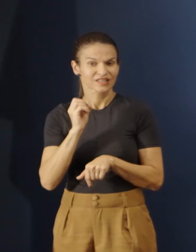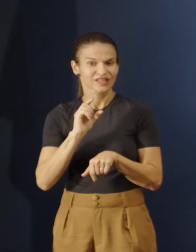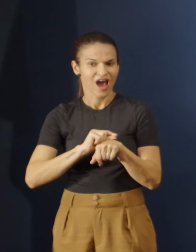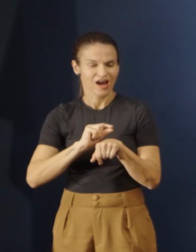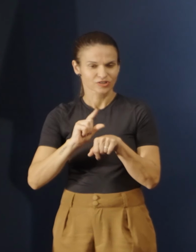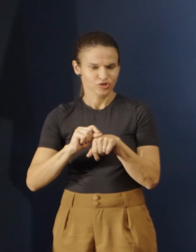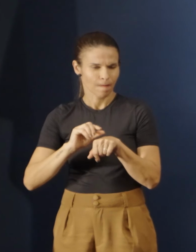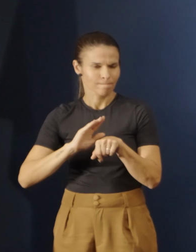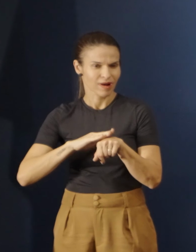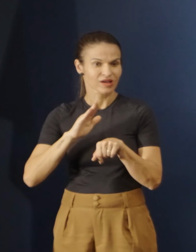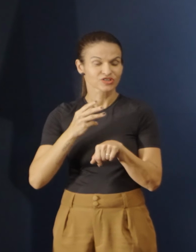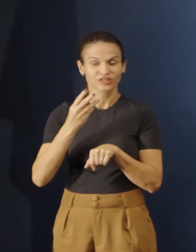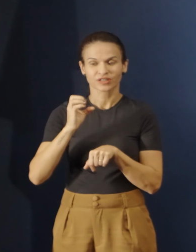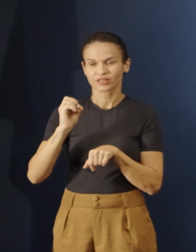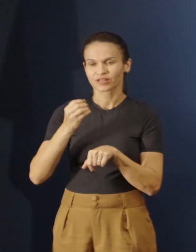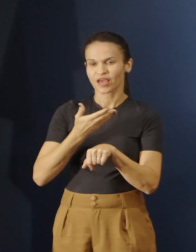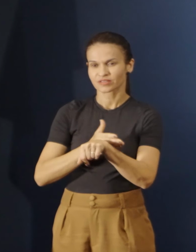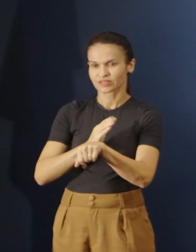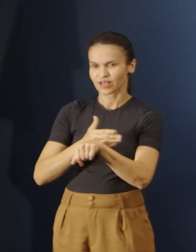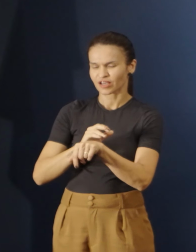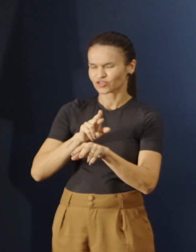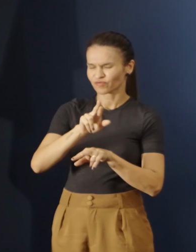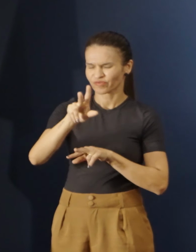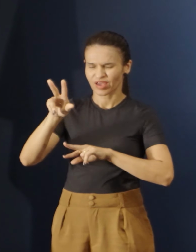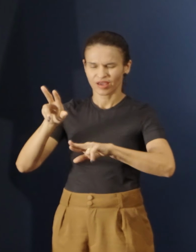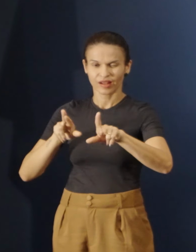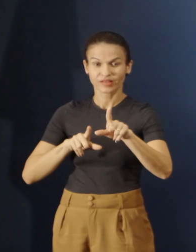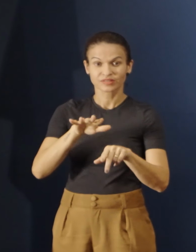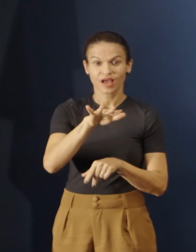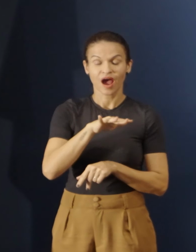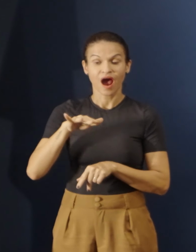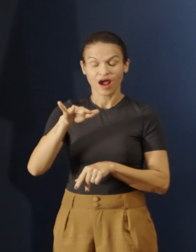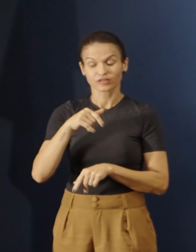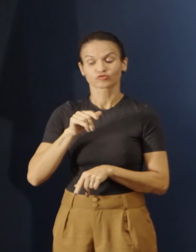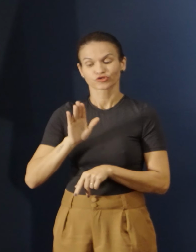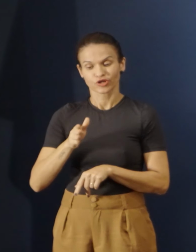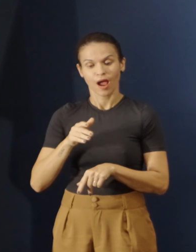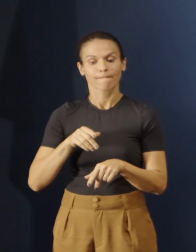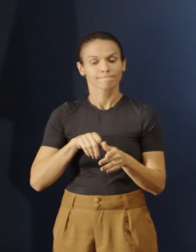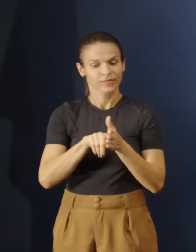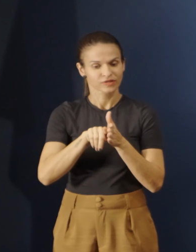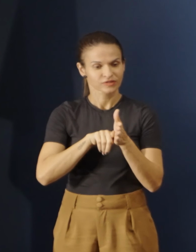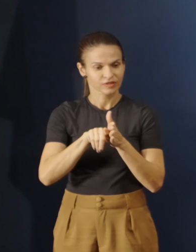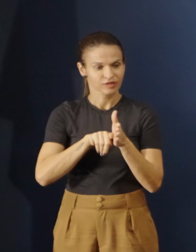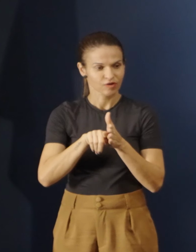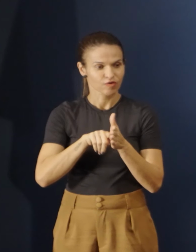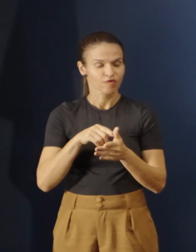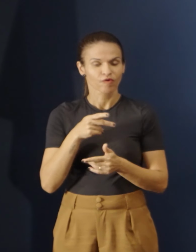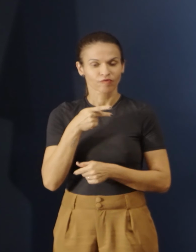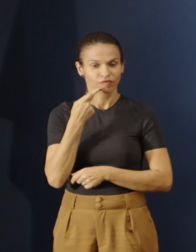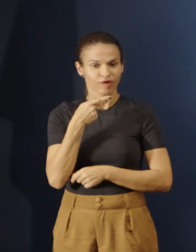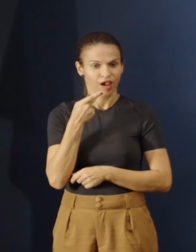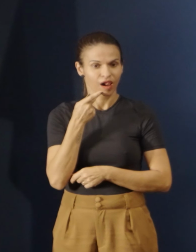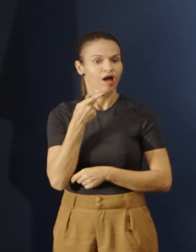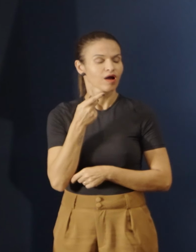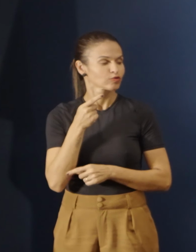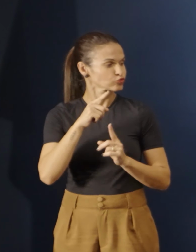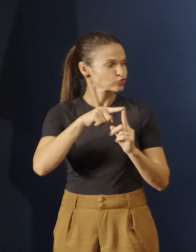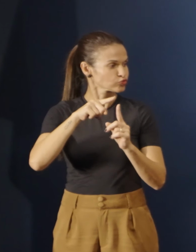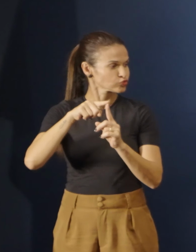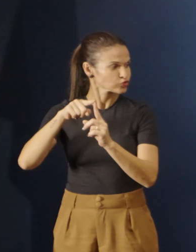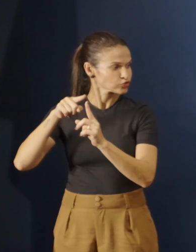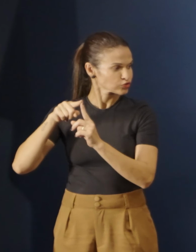ensaios, das mais diferentes áreas que eu pesquisei. Eu vou apenas falar por muito alto o índice dele, só para